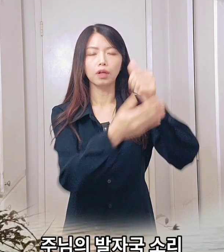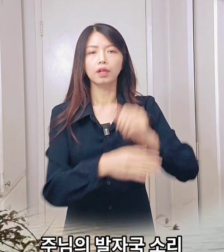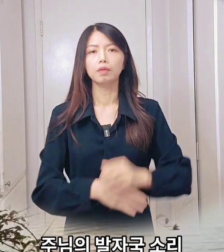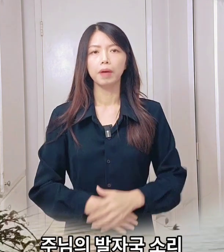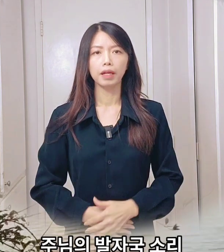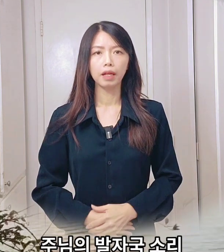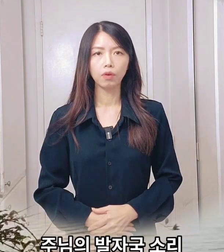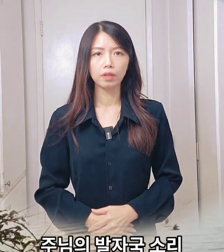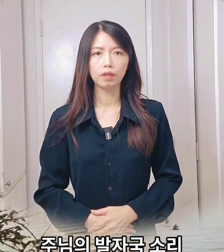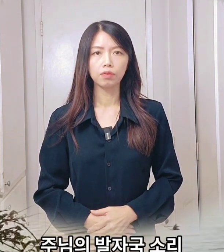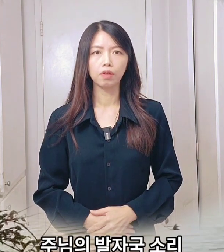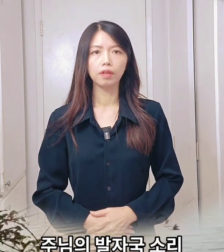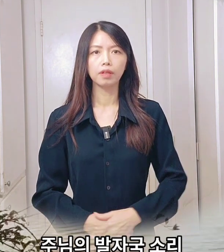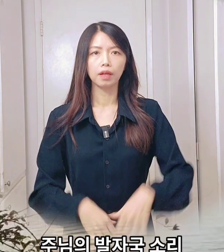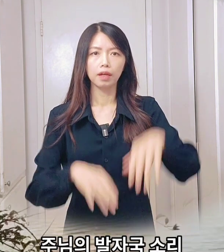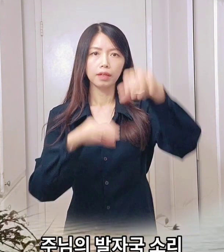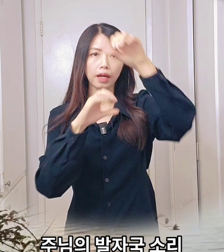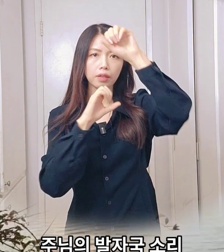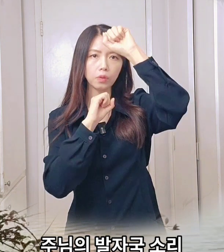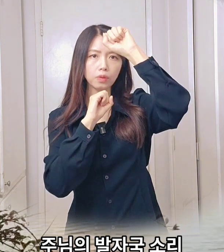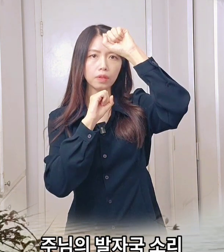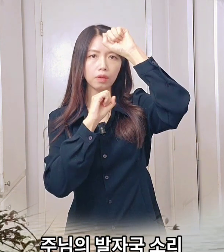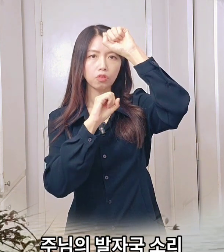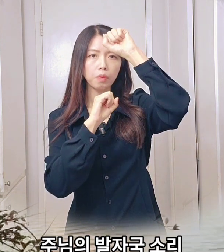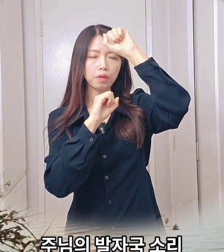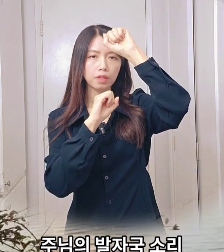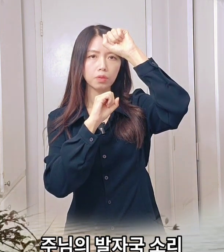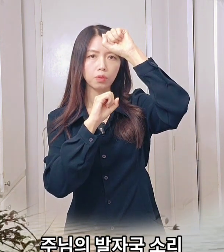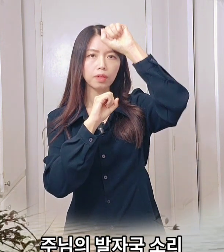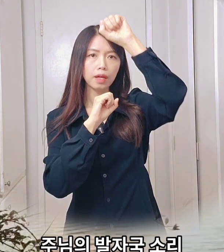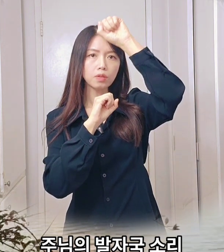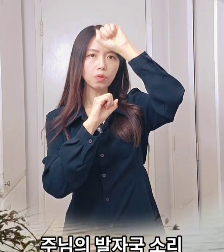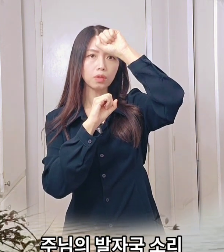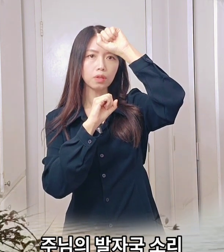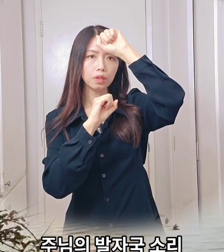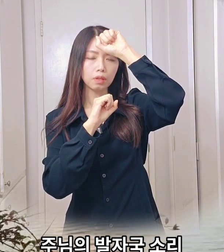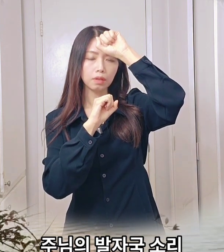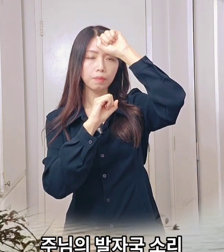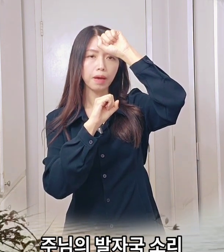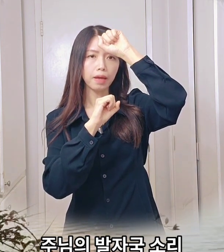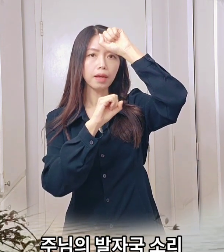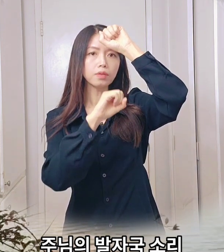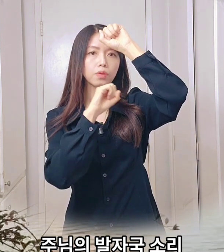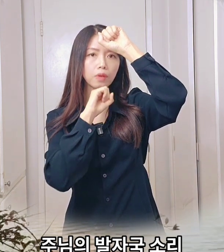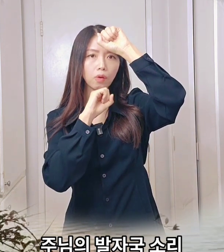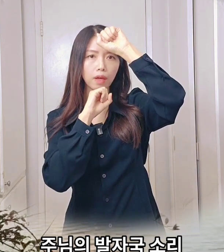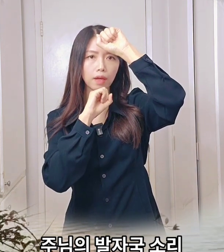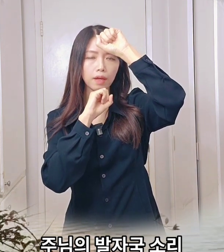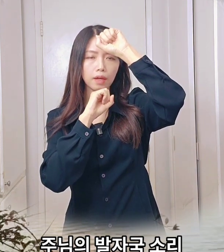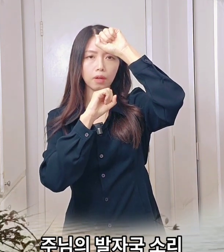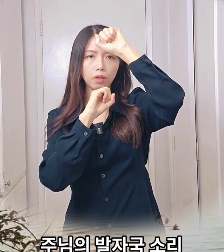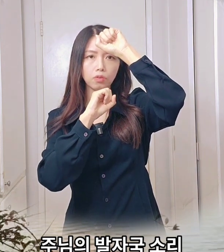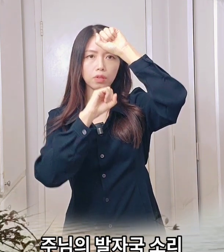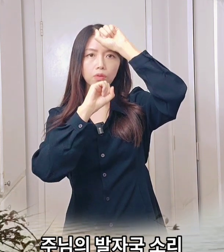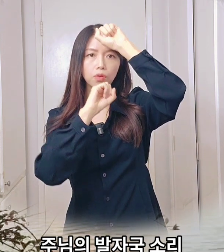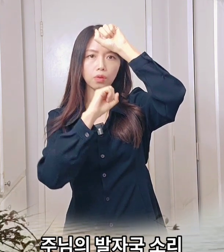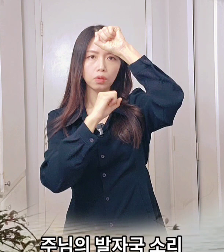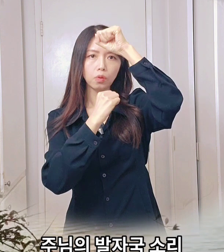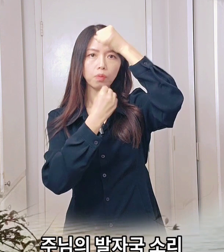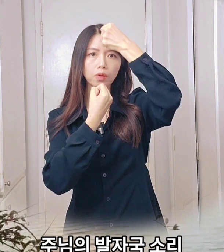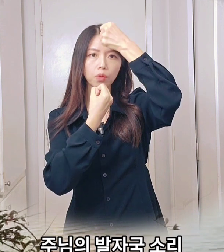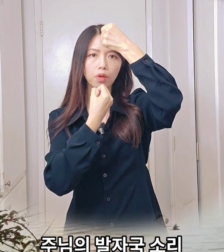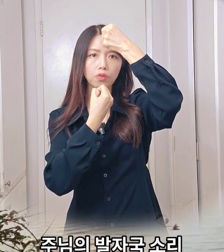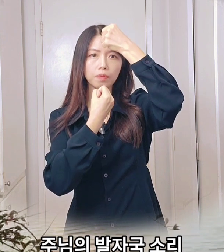발자국. 발이라고 하는 수어는 양손을 이렇게 주먹을 쥔 손을 한 손은 이마에 한 손 턱에 이렇게